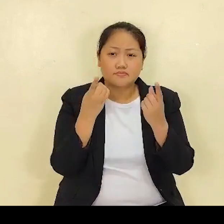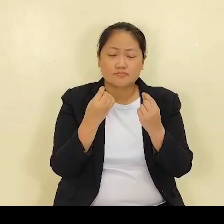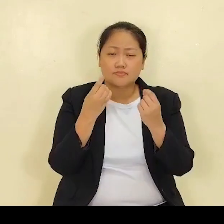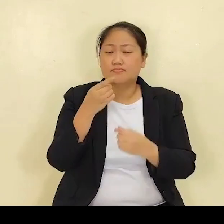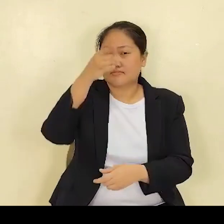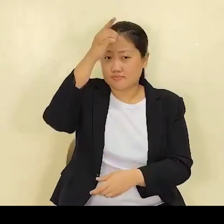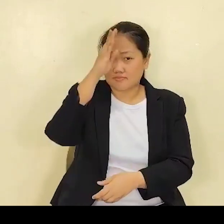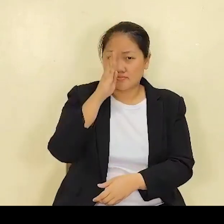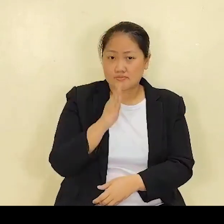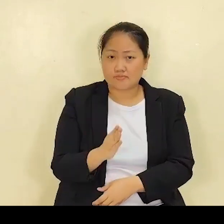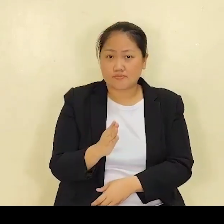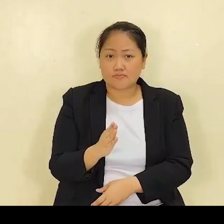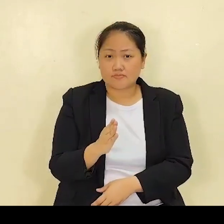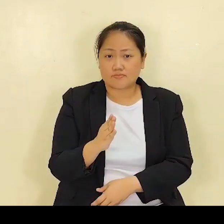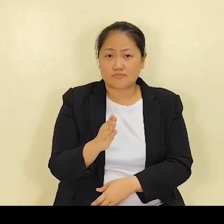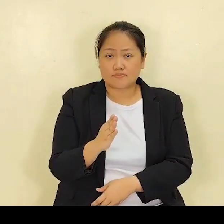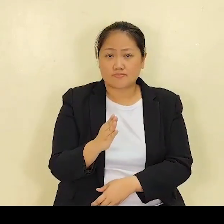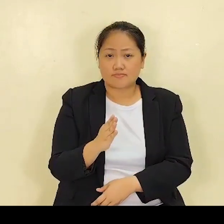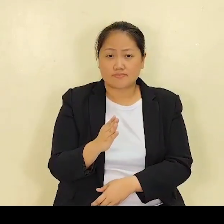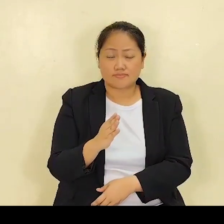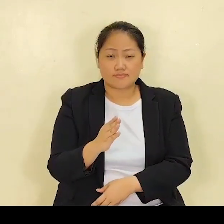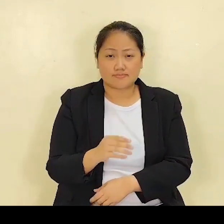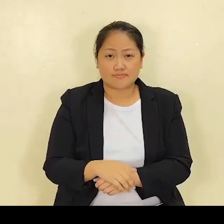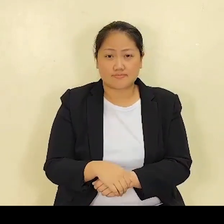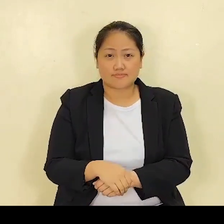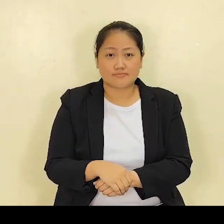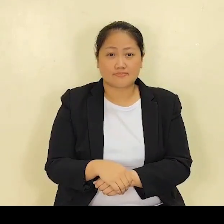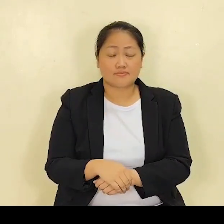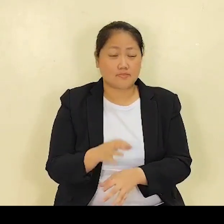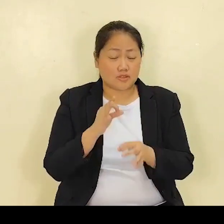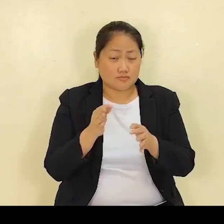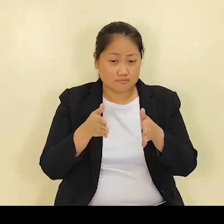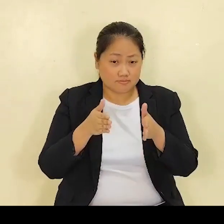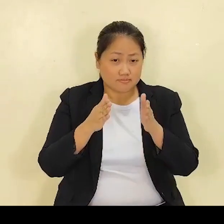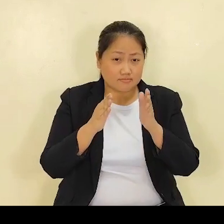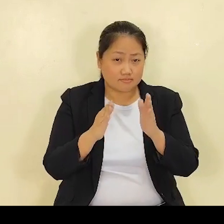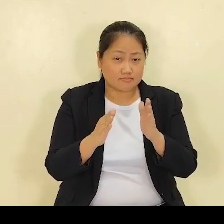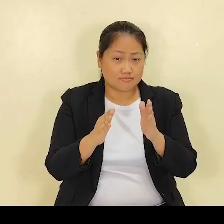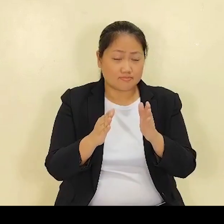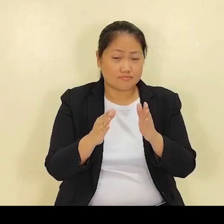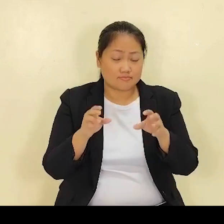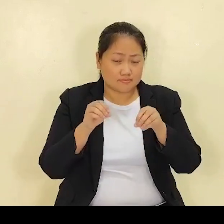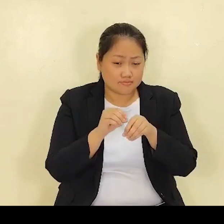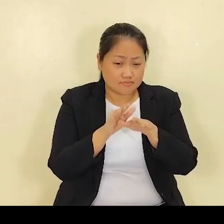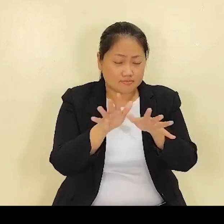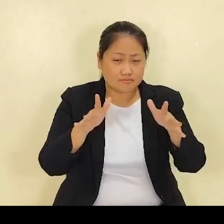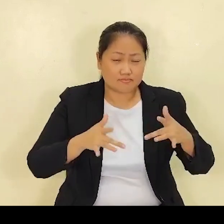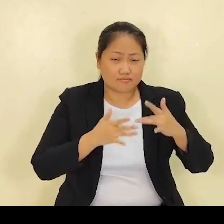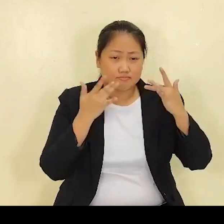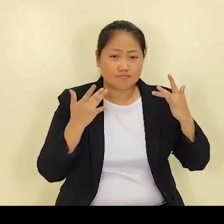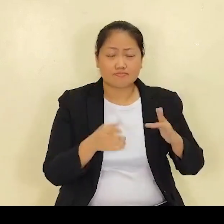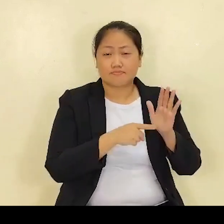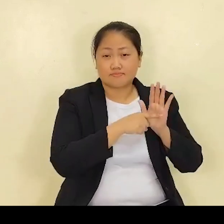ng Diyos dahil sa sobrang pagmamahal sa atin. Kung hahayaan nating mas maghari sa puso natin